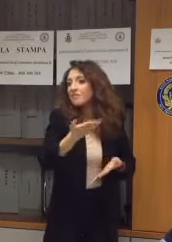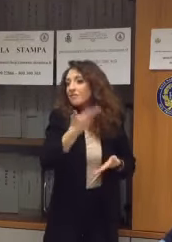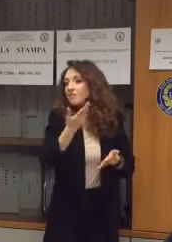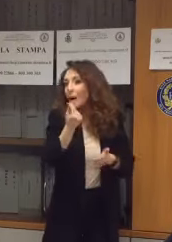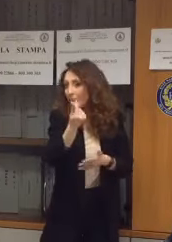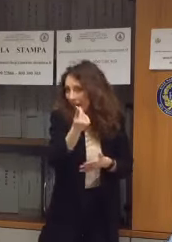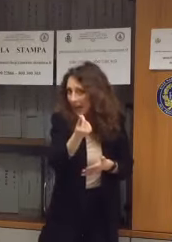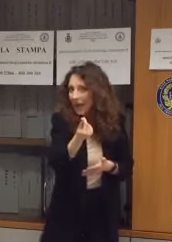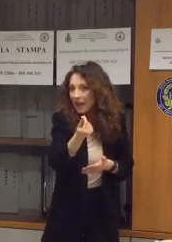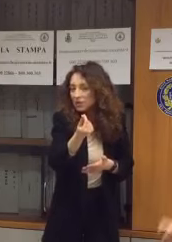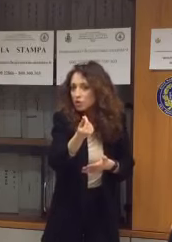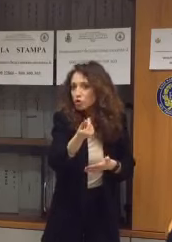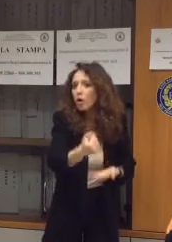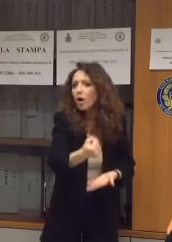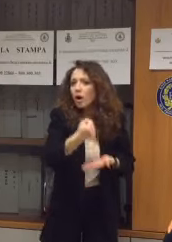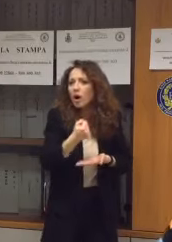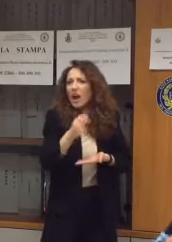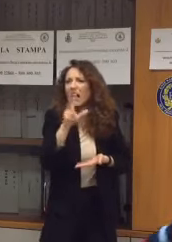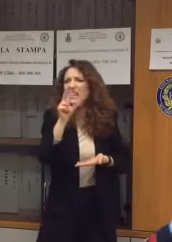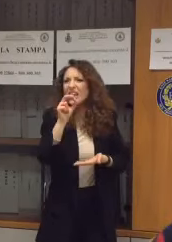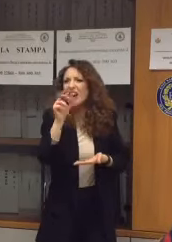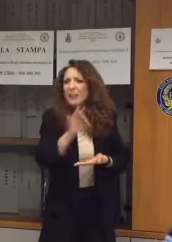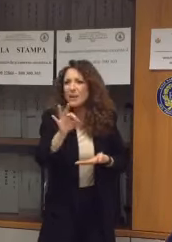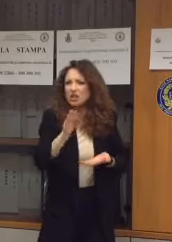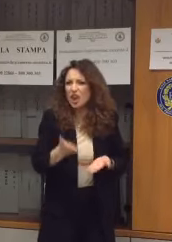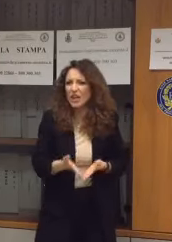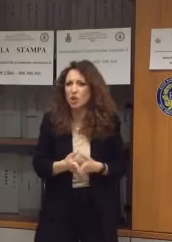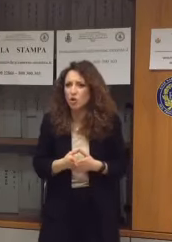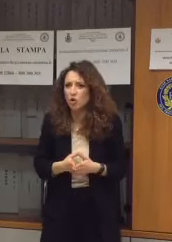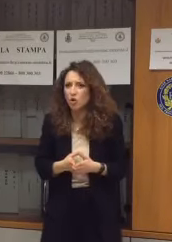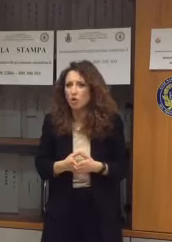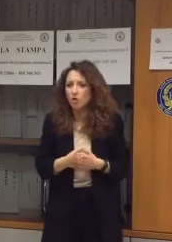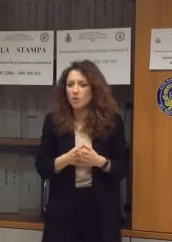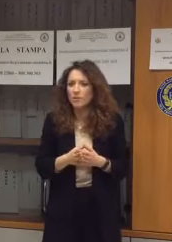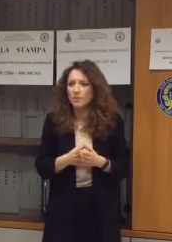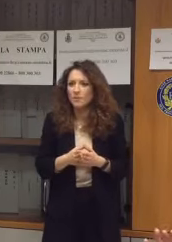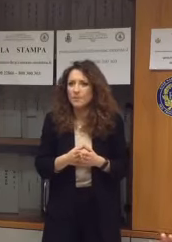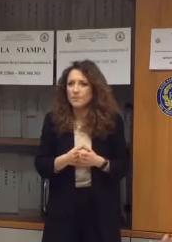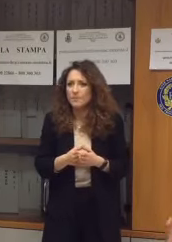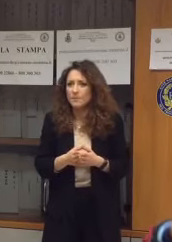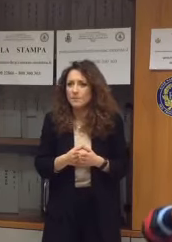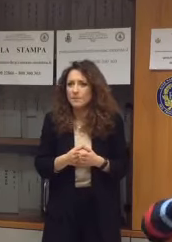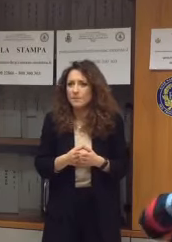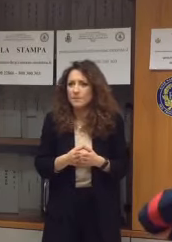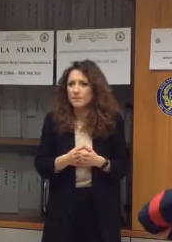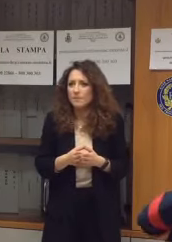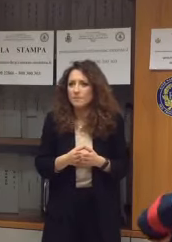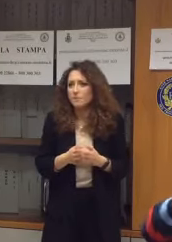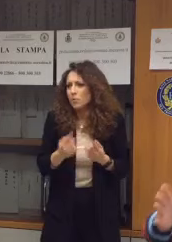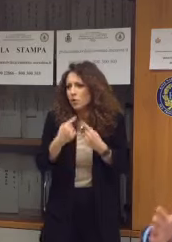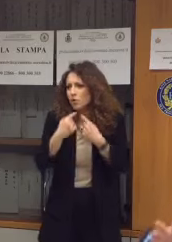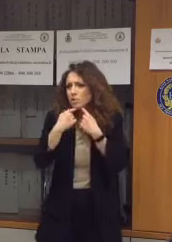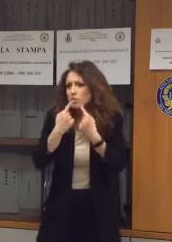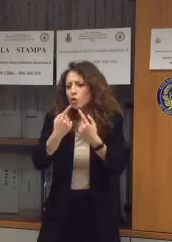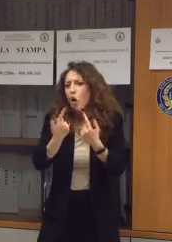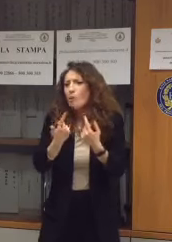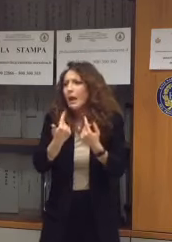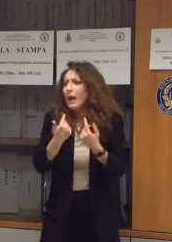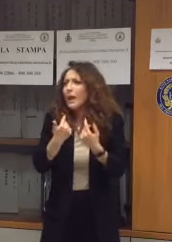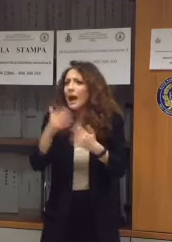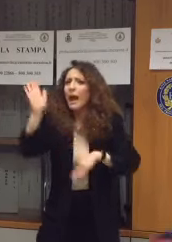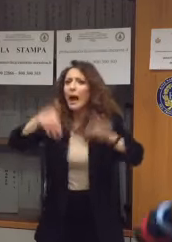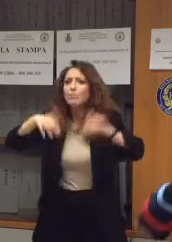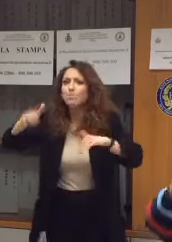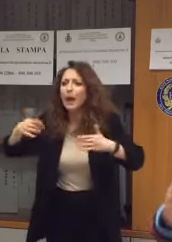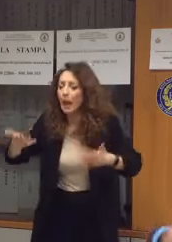ci ha autorizzato a spendere, per essere più chiari, solo il 30%. Quindi questo lo lancio anche come appello